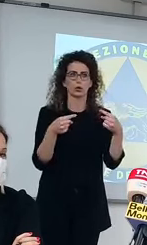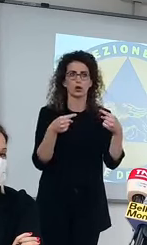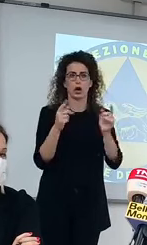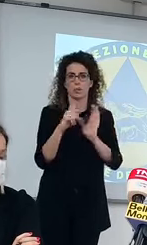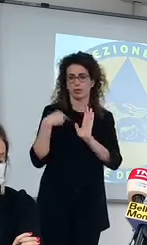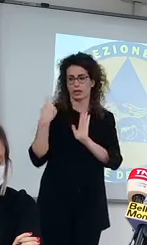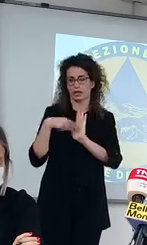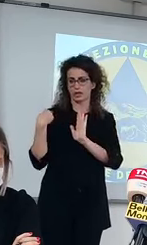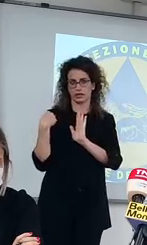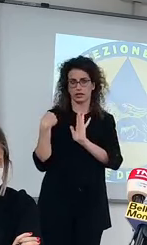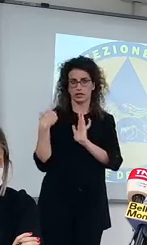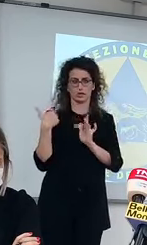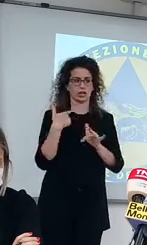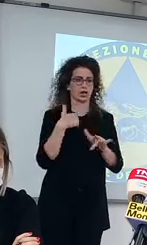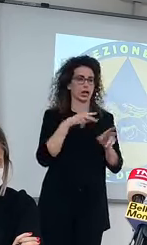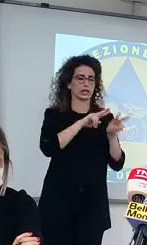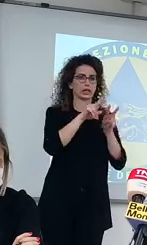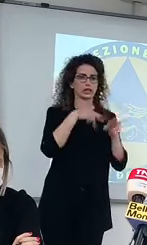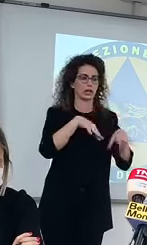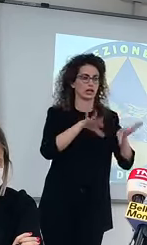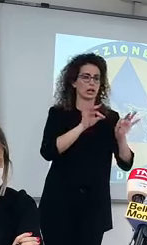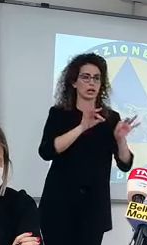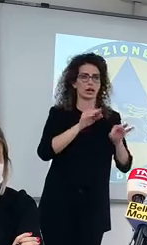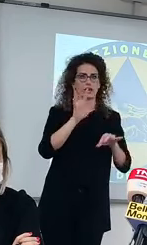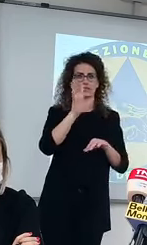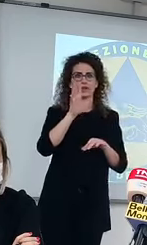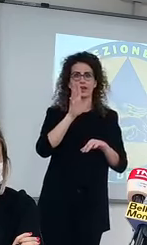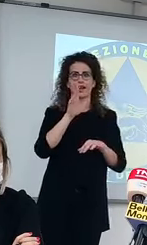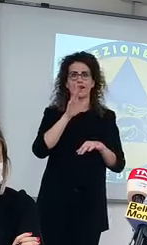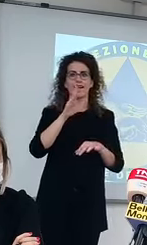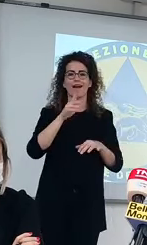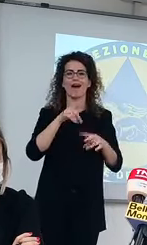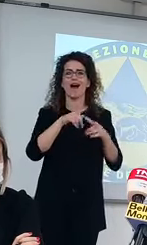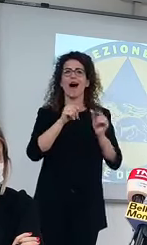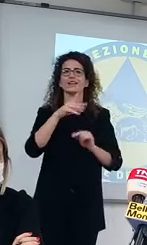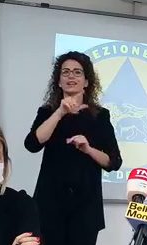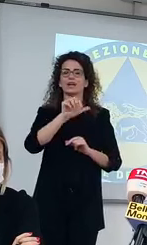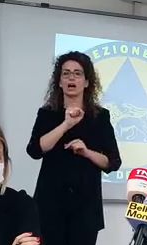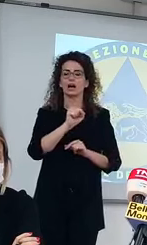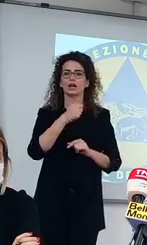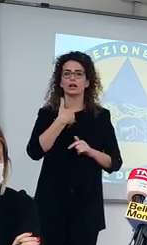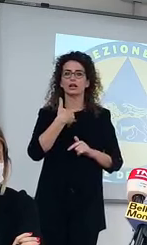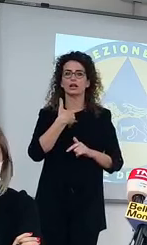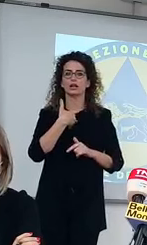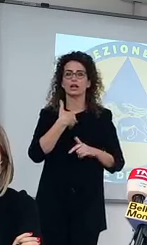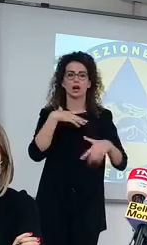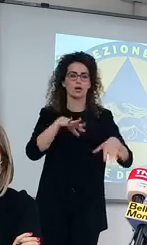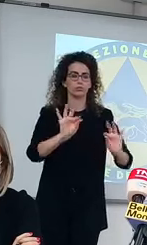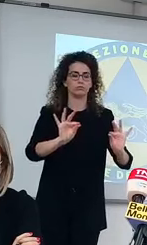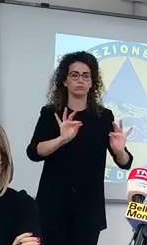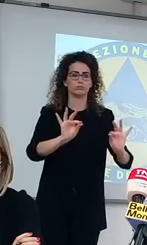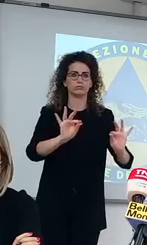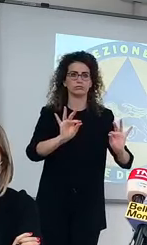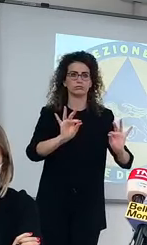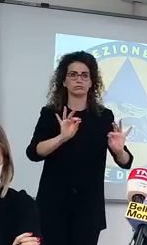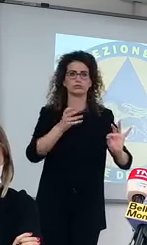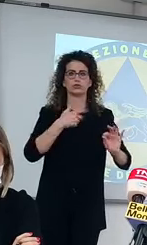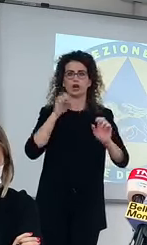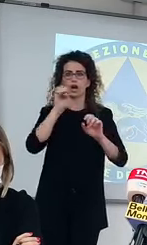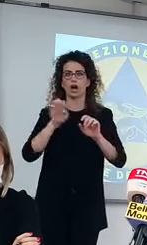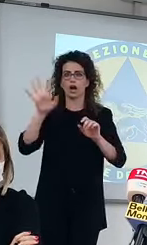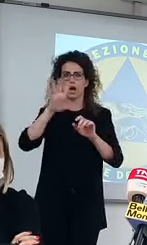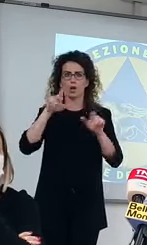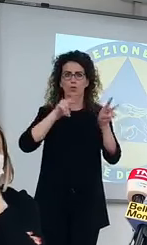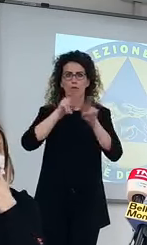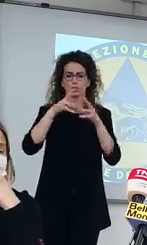somministrazione, c'è Canada, avete visto che Canada ha sospeso in blocco somministrazioni, noi abbiamo molti paesi europei che hanno